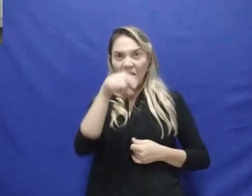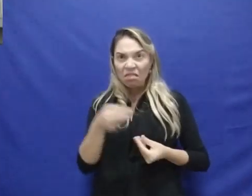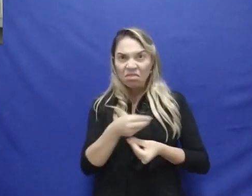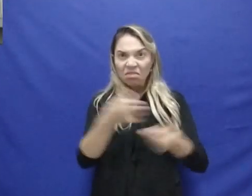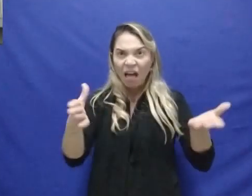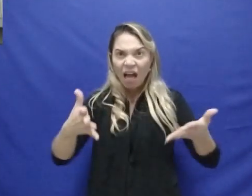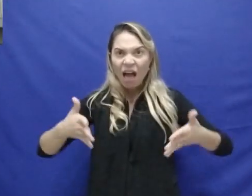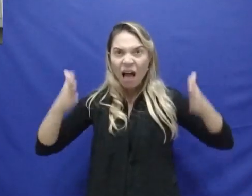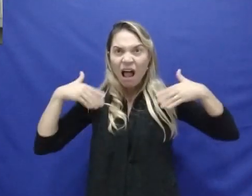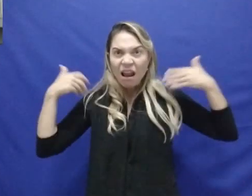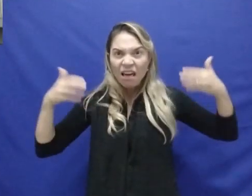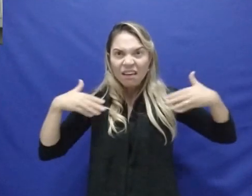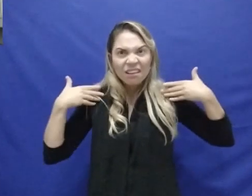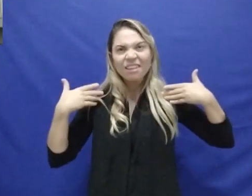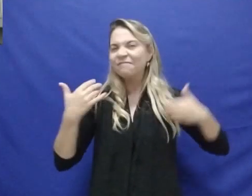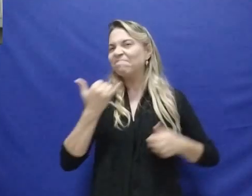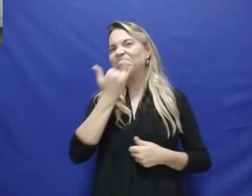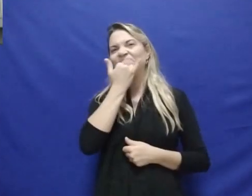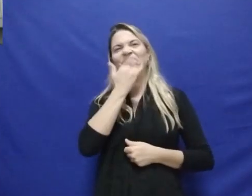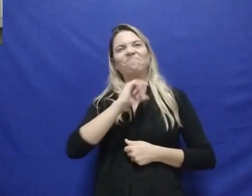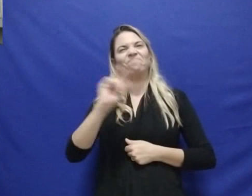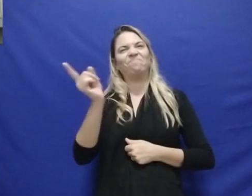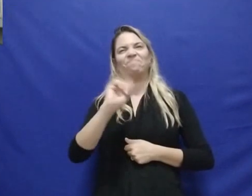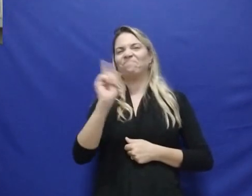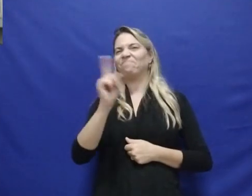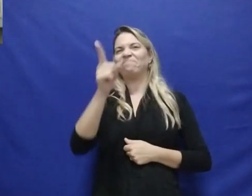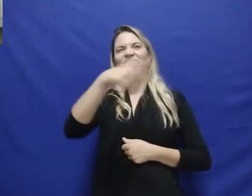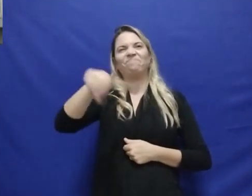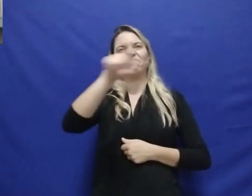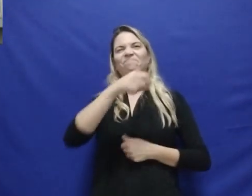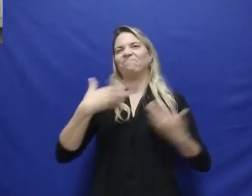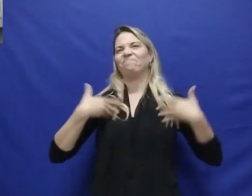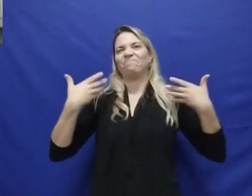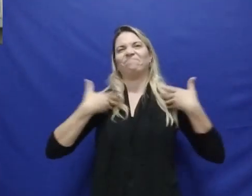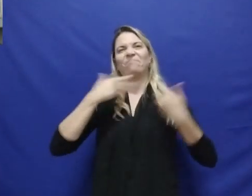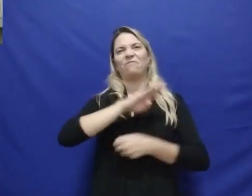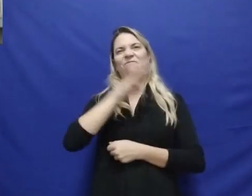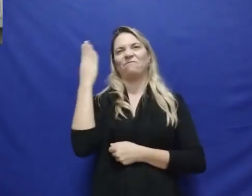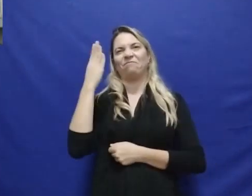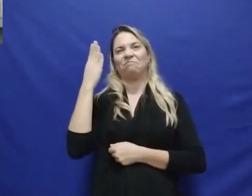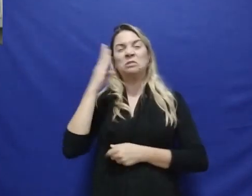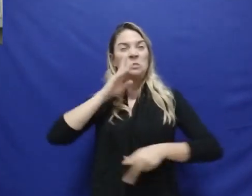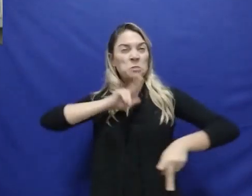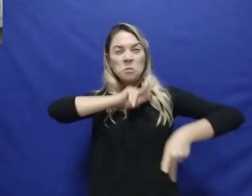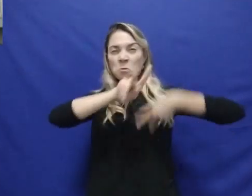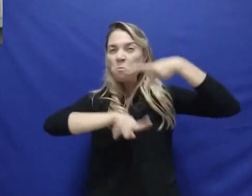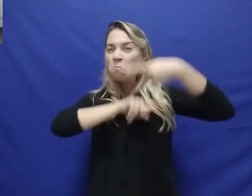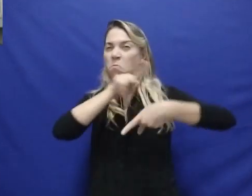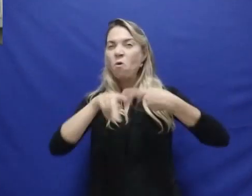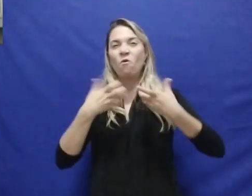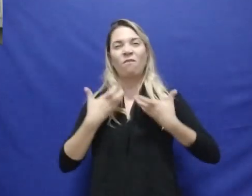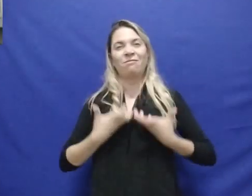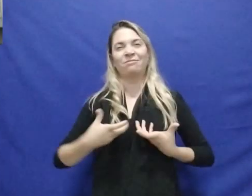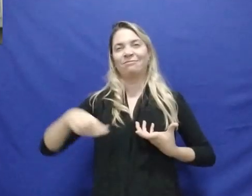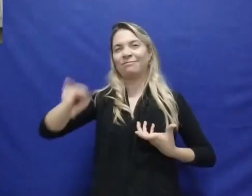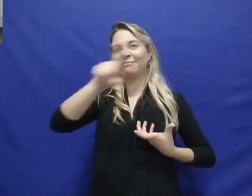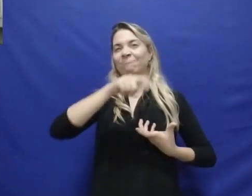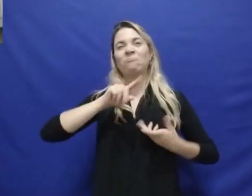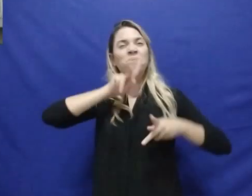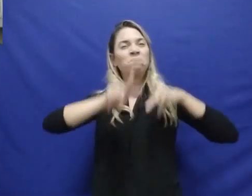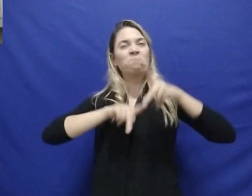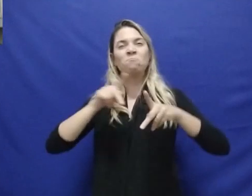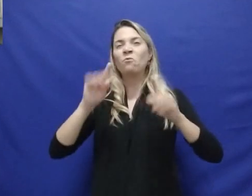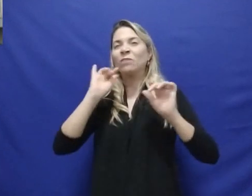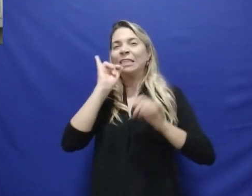Deus, discípulo do Senhor, as vidas que estão à sua volta e saber que você é responsável. O Senhor continua a nos dizer aquilo que disse aos